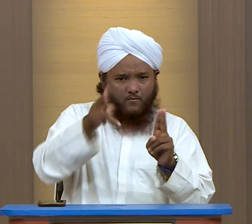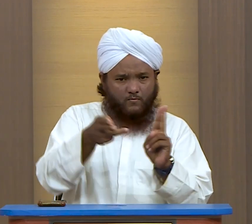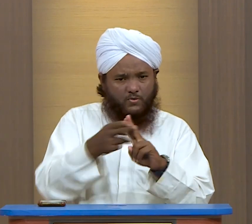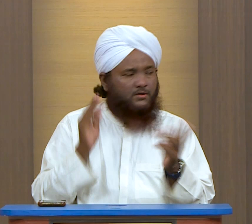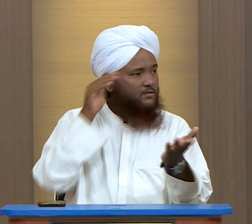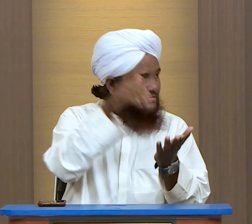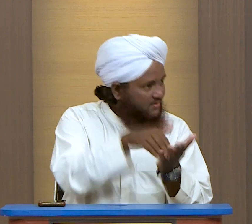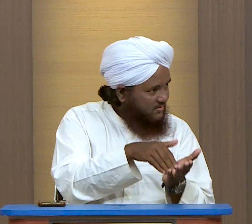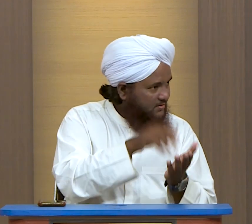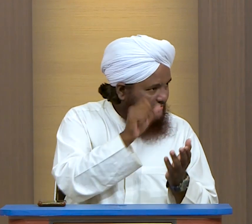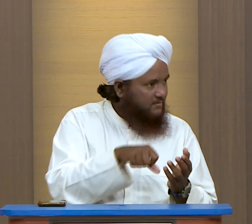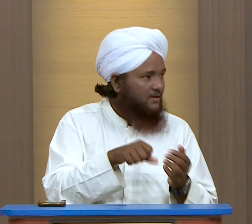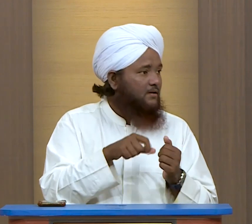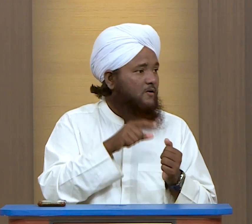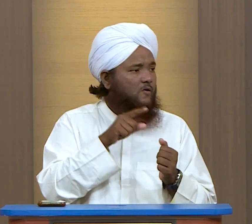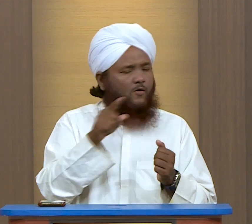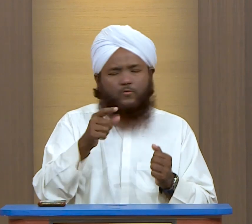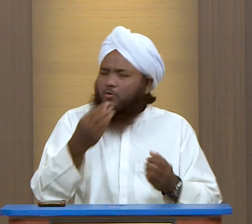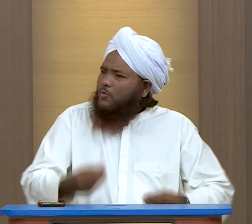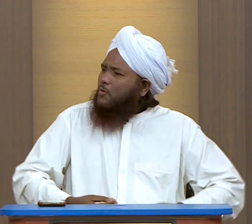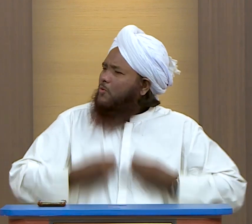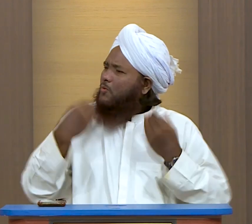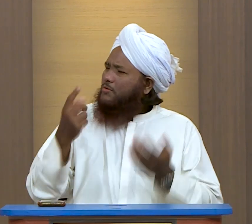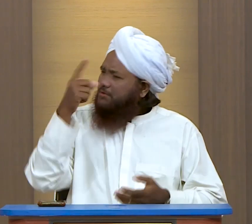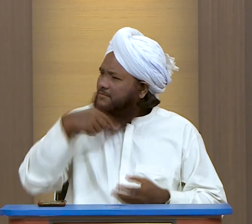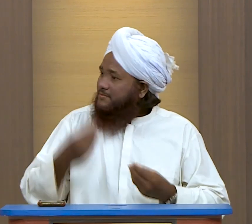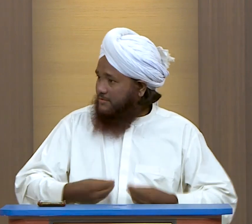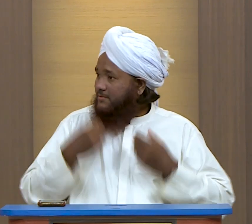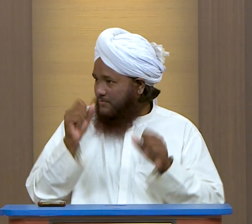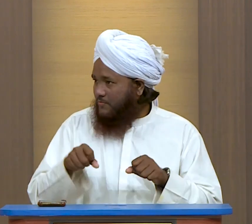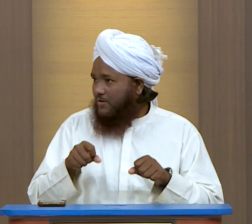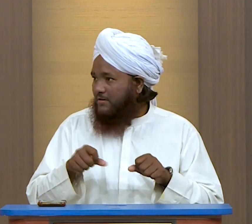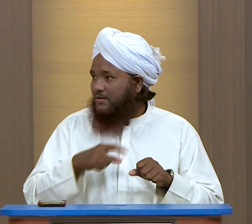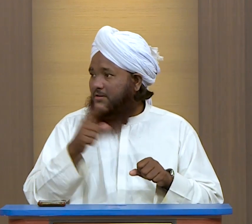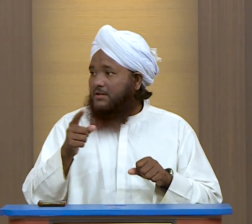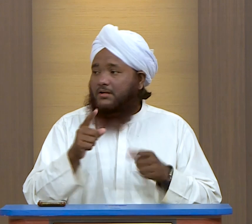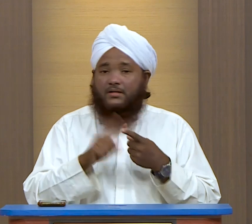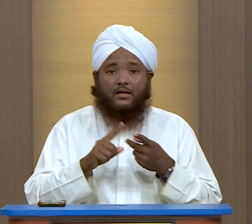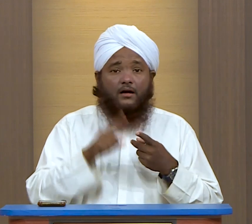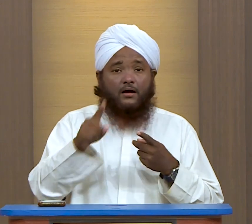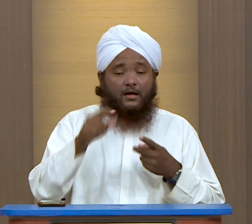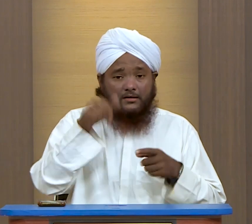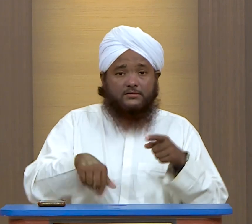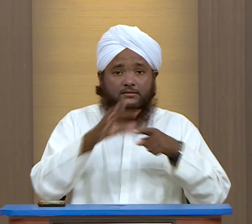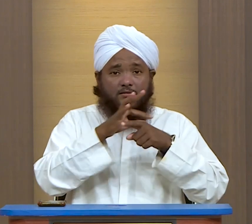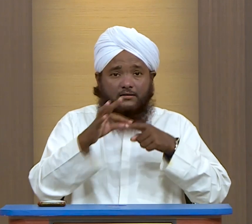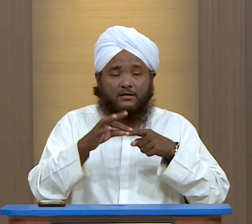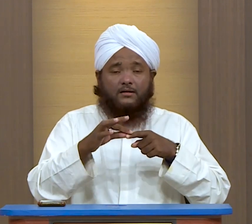وہ بہت خوش دکھائی دے رہے تھے۔ خوشی کی وجہ پوچھی گئی تو بتایا کہ آج رات میں خواب میں پیارے مصطفیٰ صلی